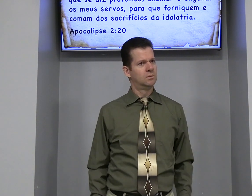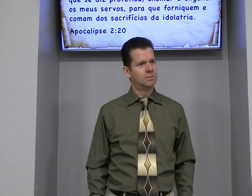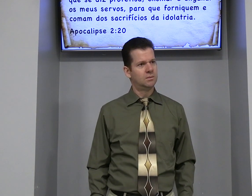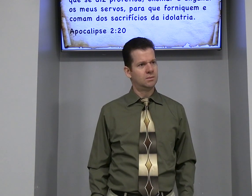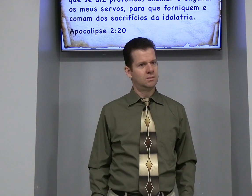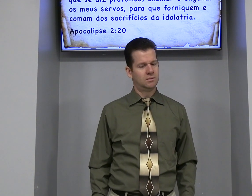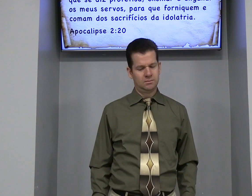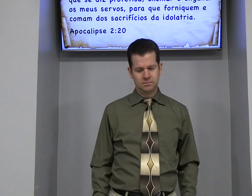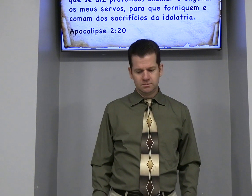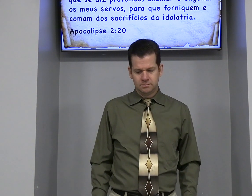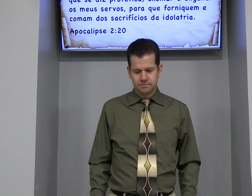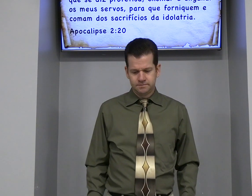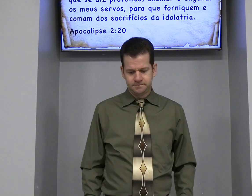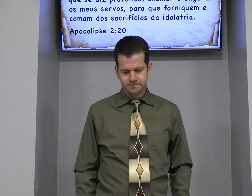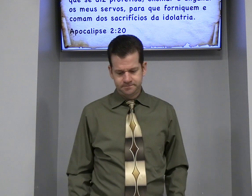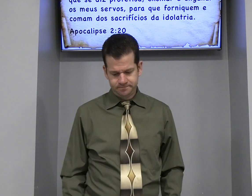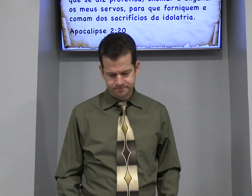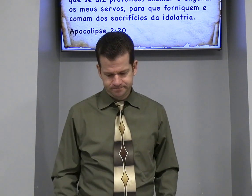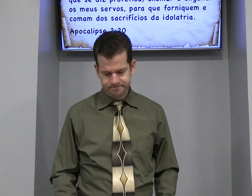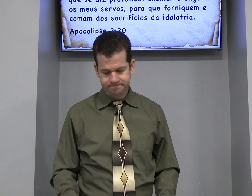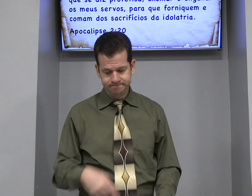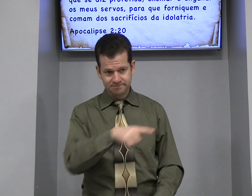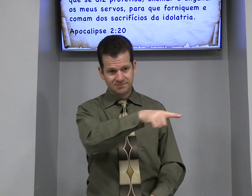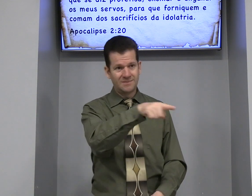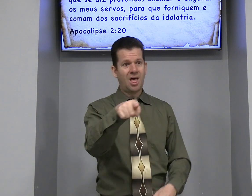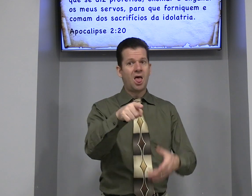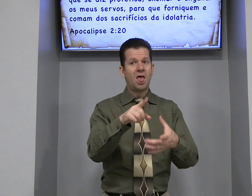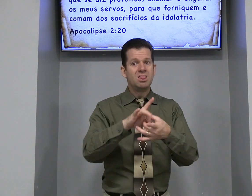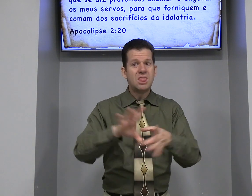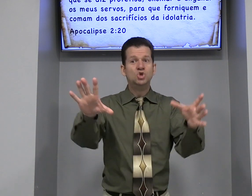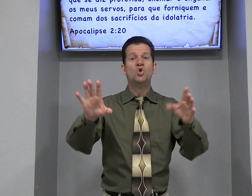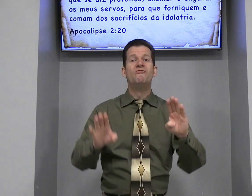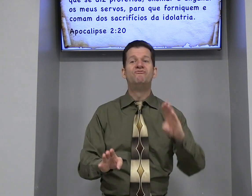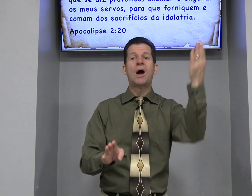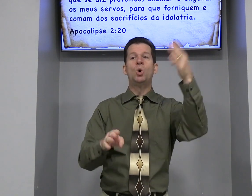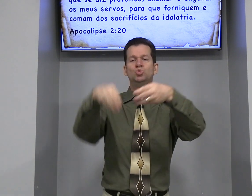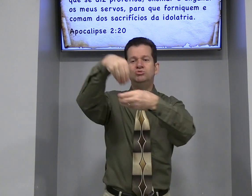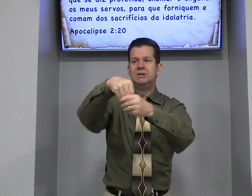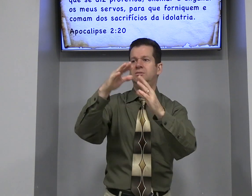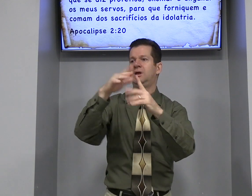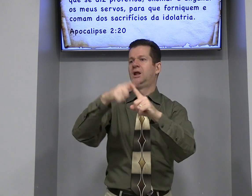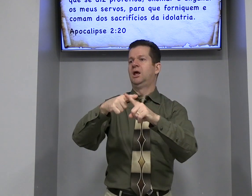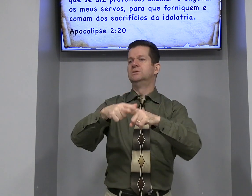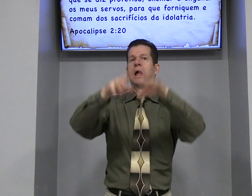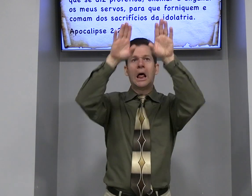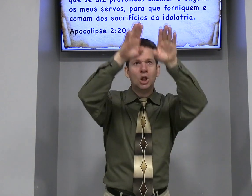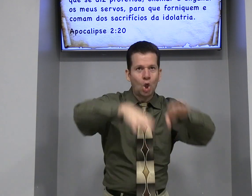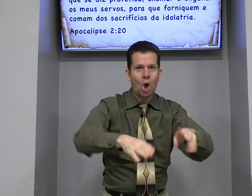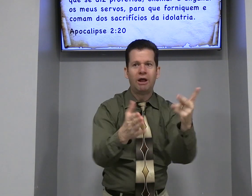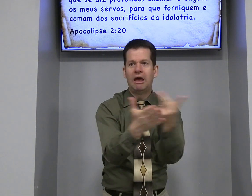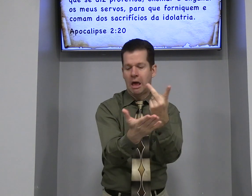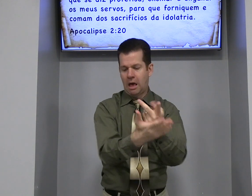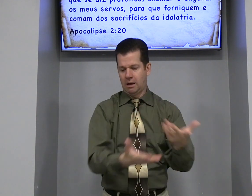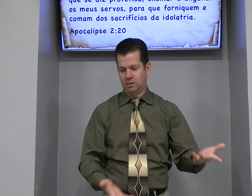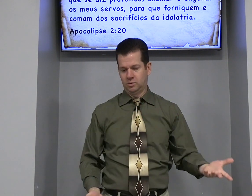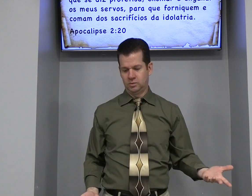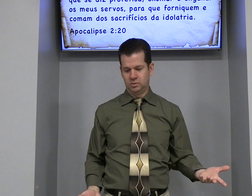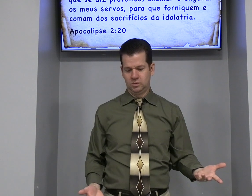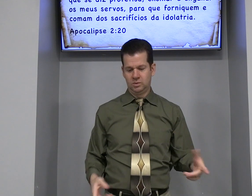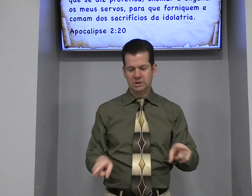e comiam, também estava fornicando, e é feio e errado. E tem muitas crentes errados